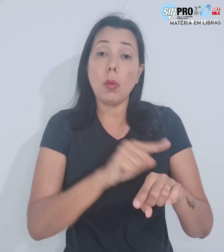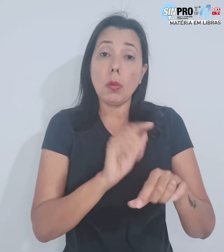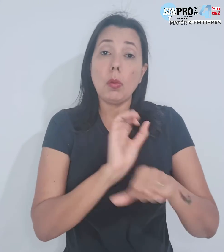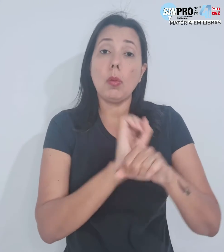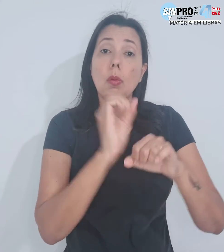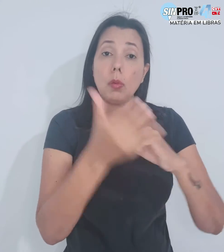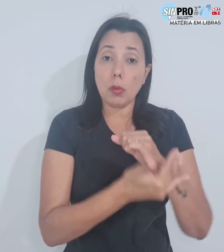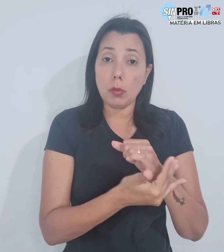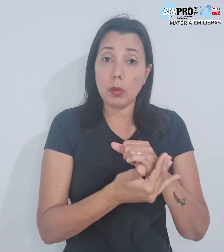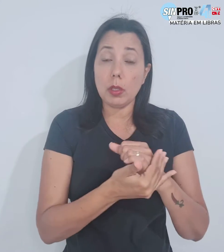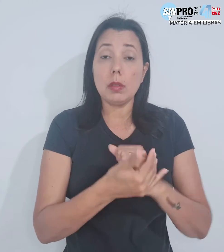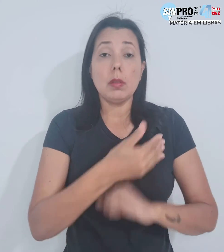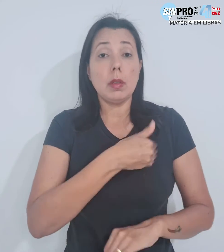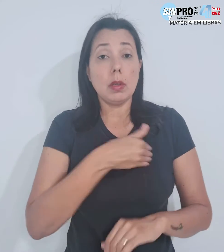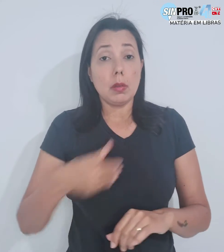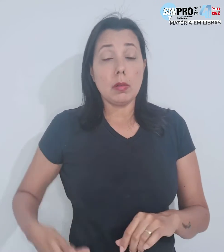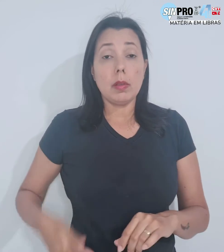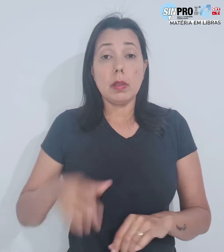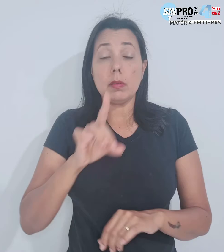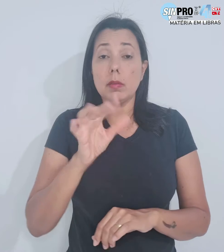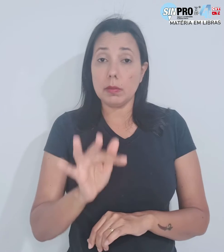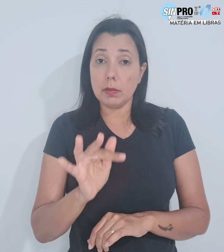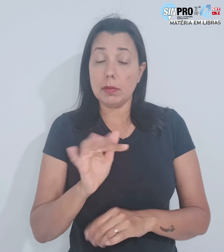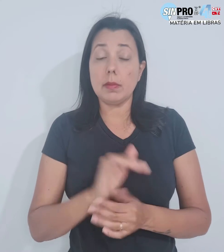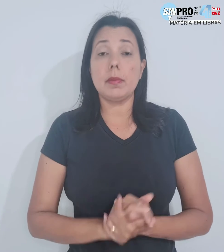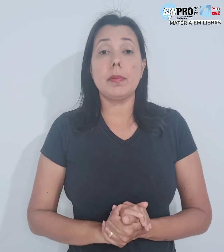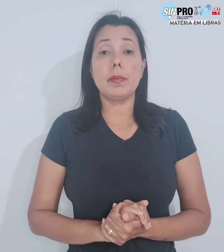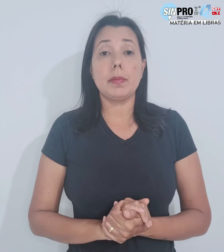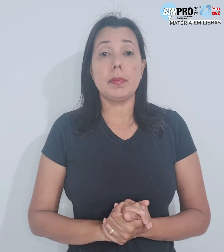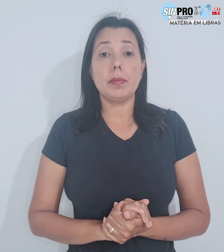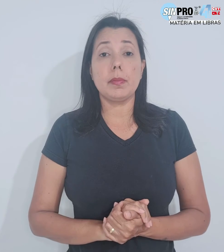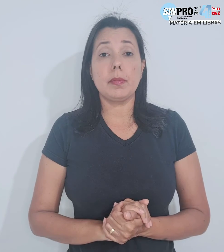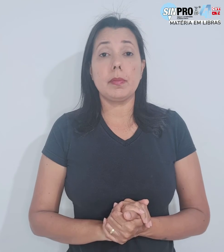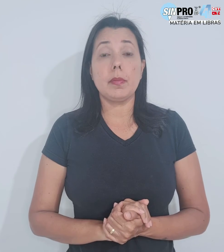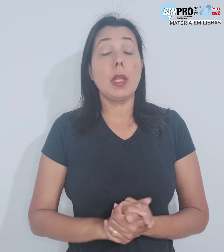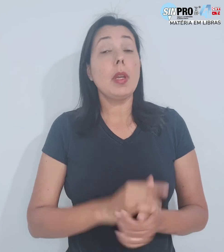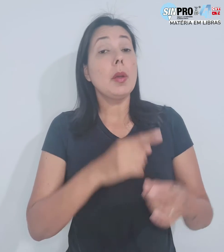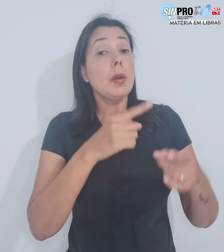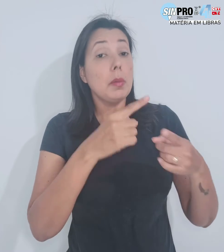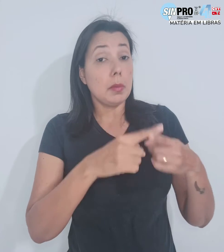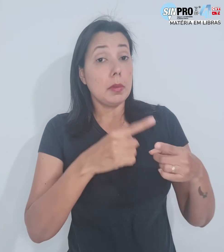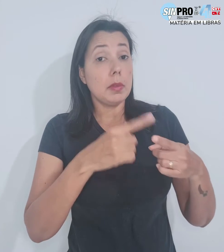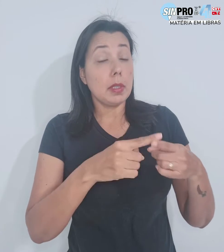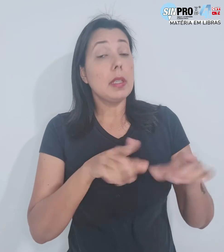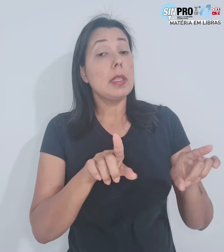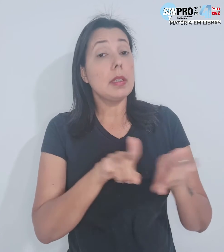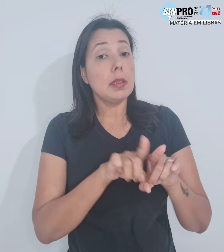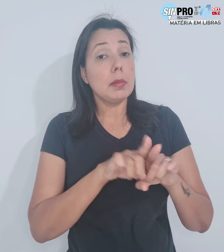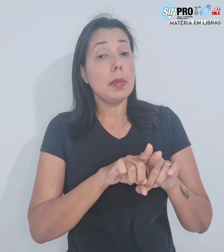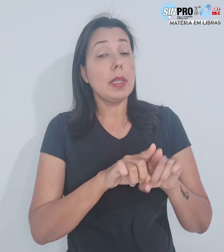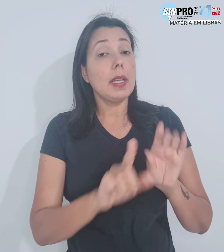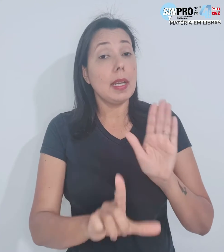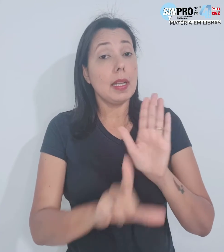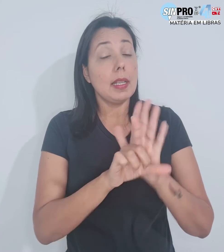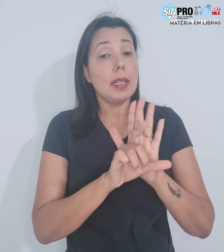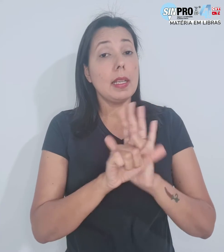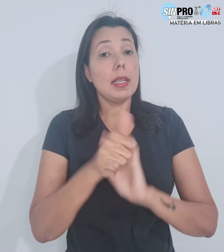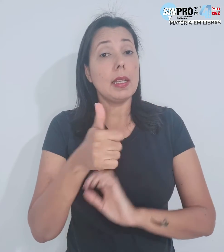contra a Covid-19 pelo governo do Distrito Federal. Isso porque a Lei 14